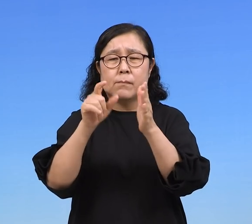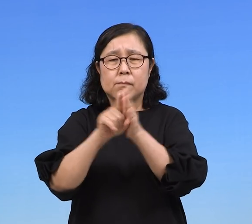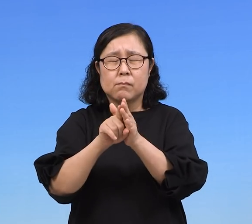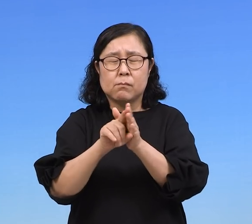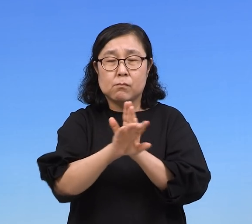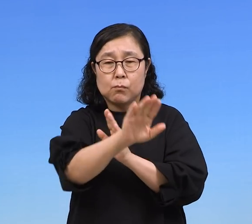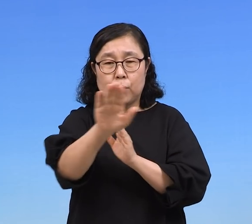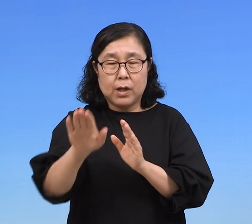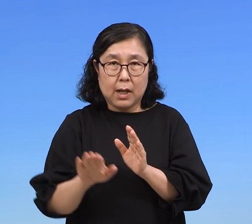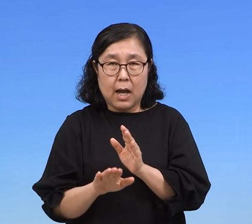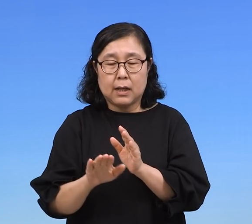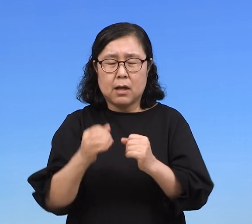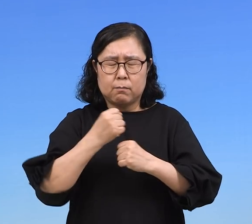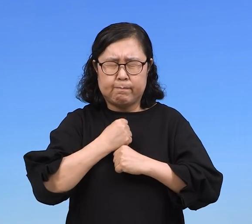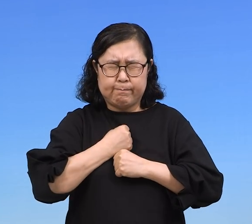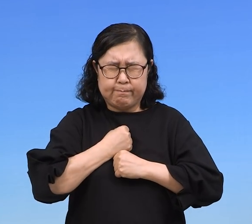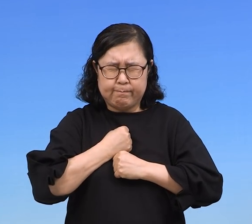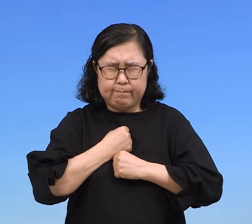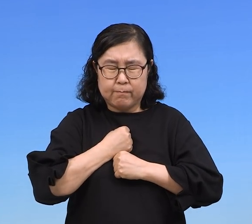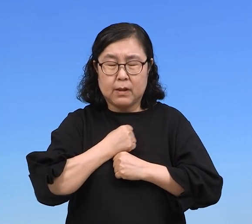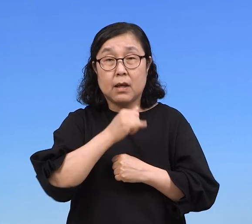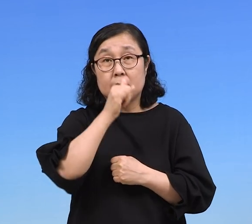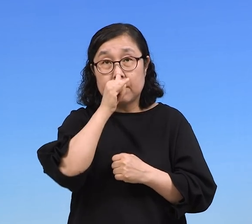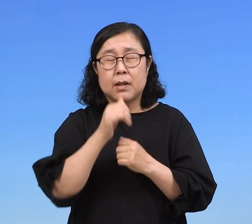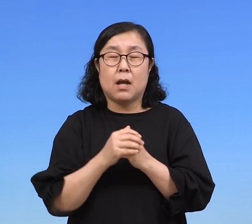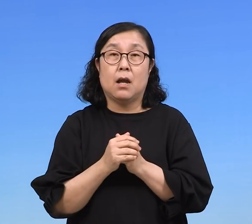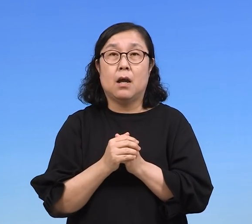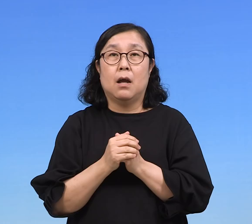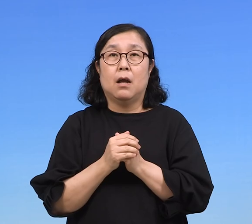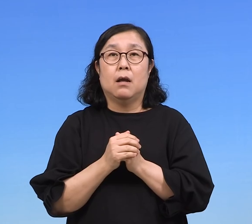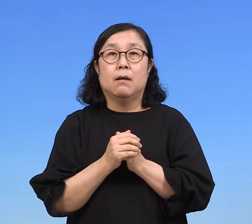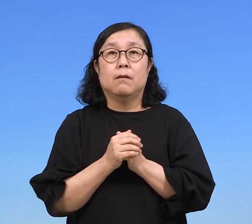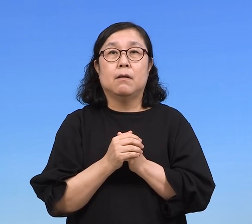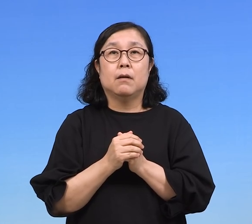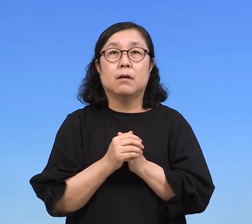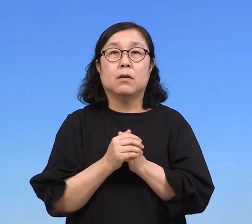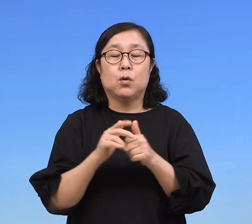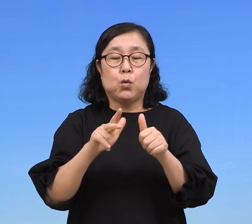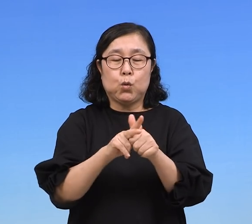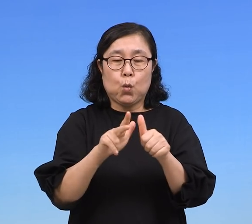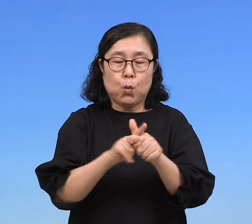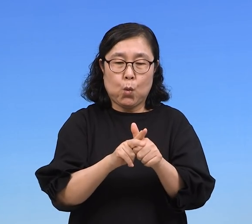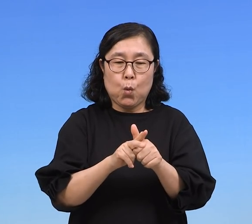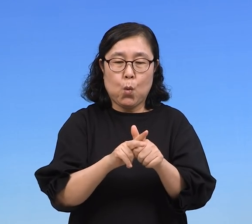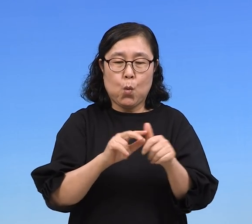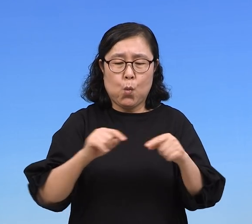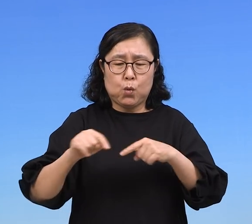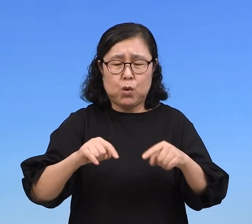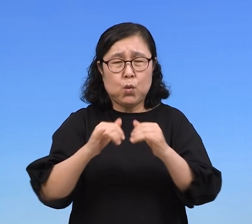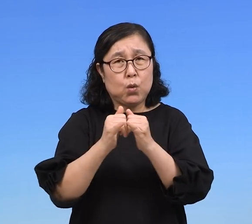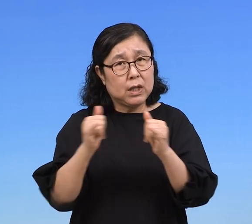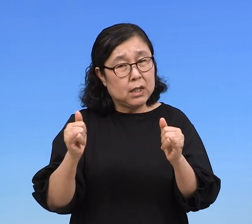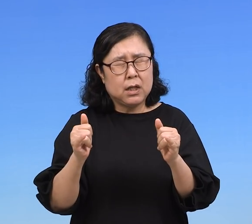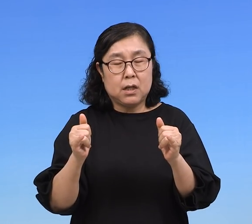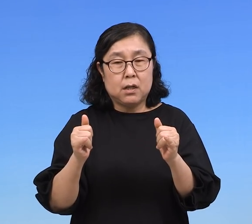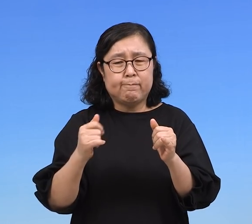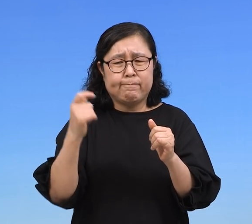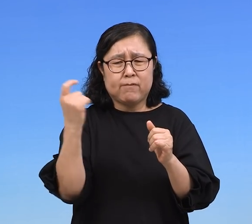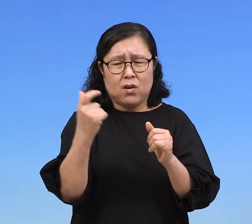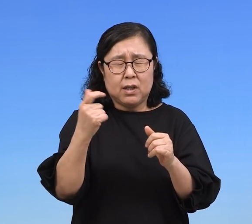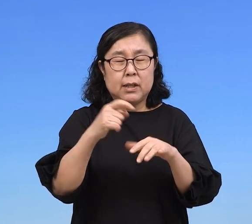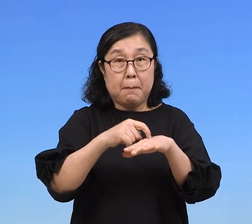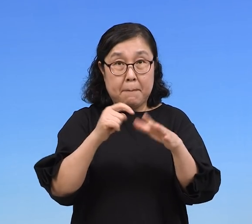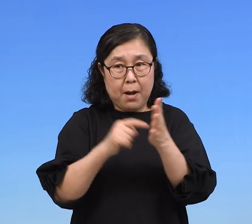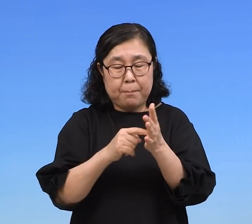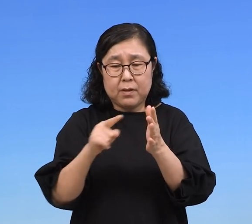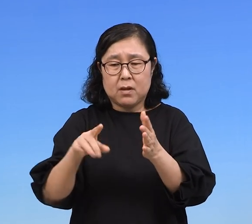예수 믿는 우리가 늘 경계해야 되는 게 이겁니다. 그 당시 종교 지도자들의 그 경직됨, 그 초신자들이